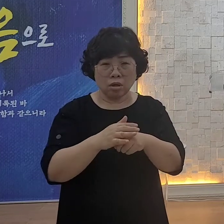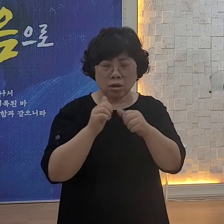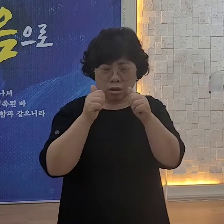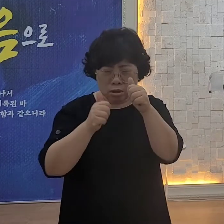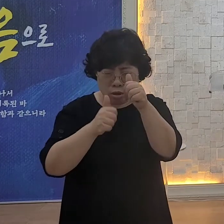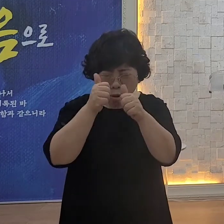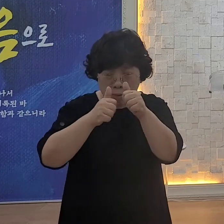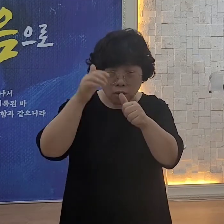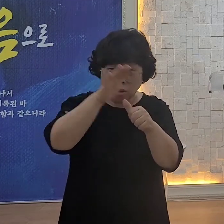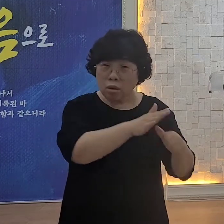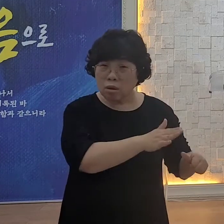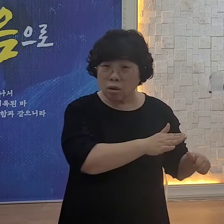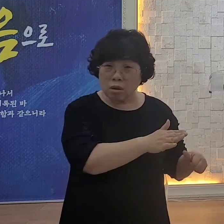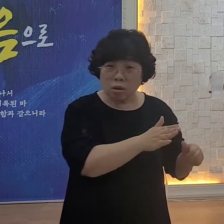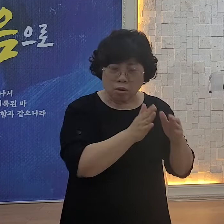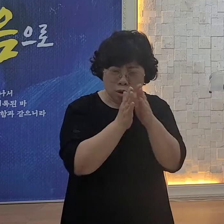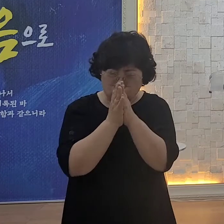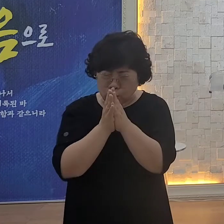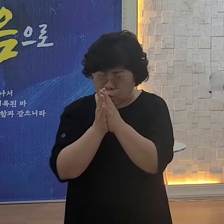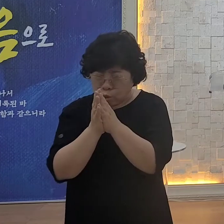했는데 떨어졌어요.